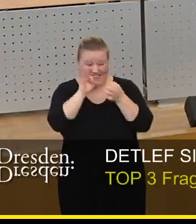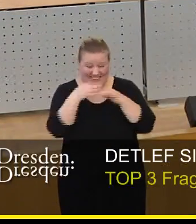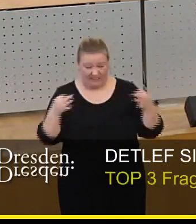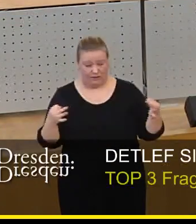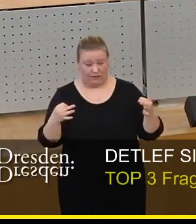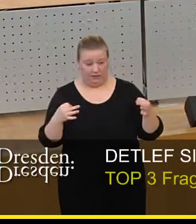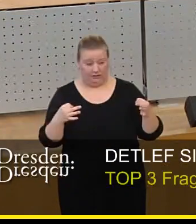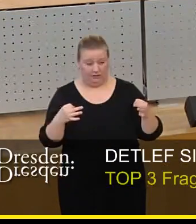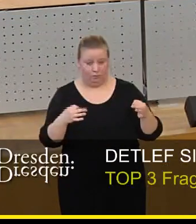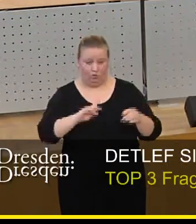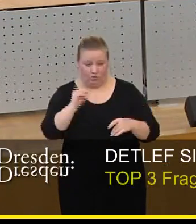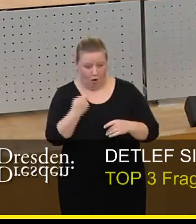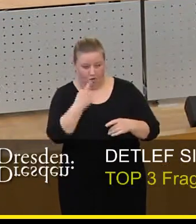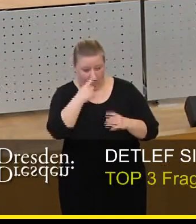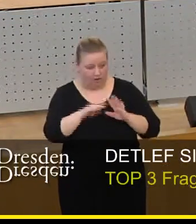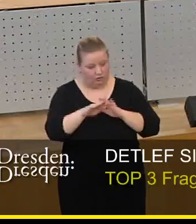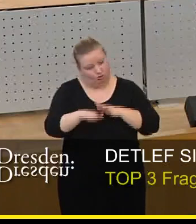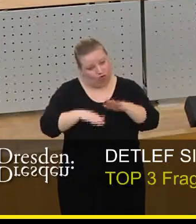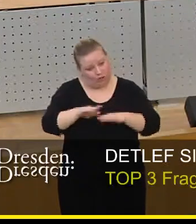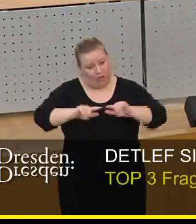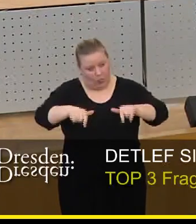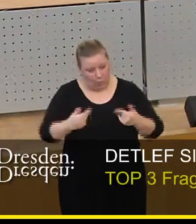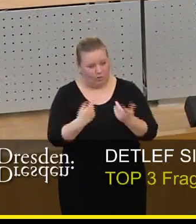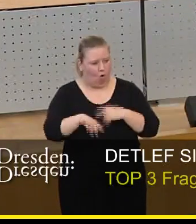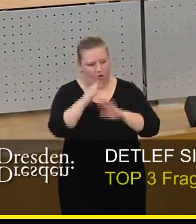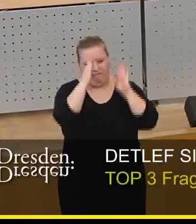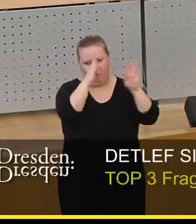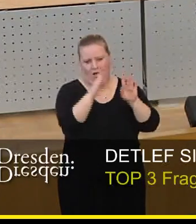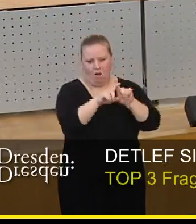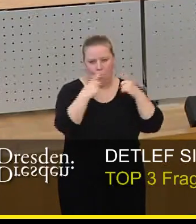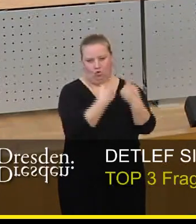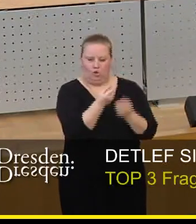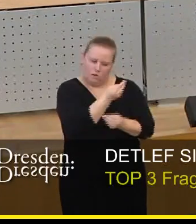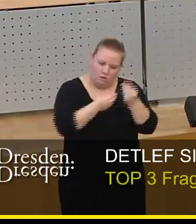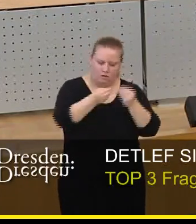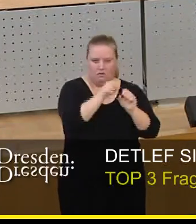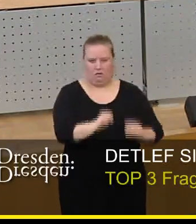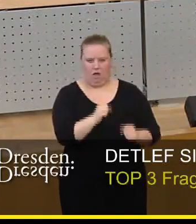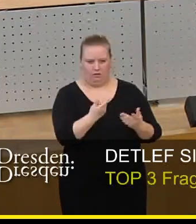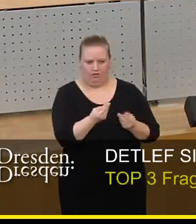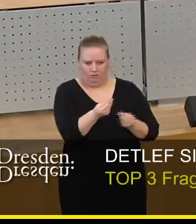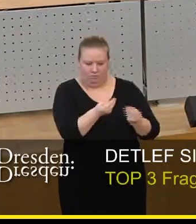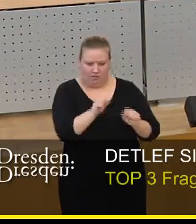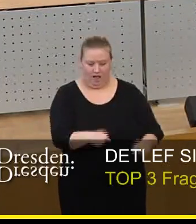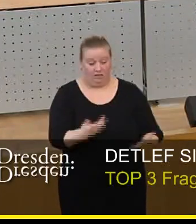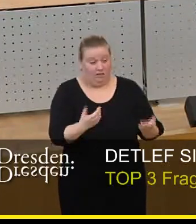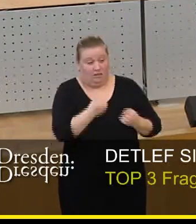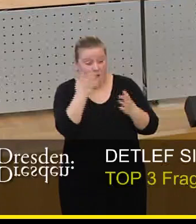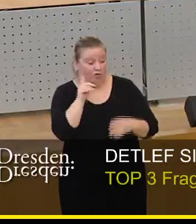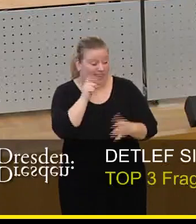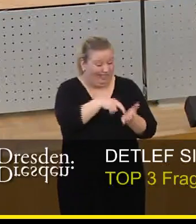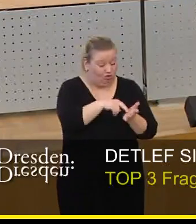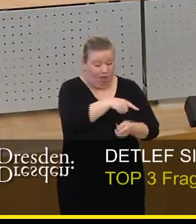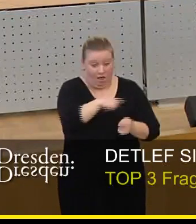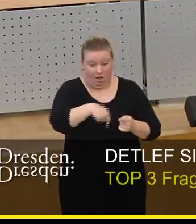Details, wenn die weiteren Umsetzungsschritte vorgenommen sind, auch im Fachausschuss dann auch entsprechend zu besetzen, weil es halt für jede einzelne